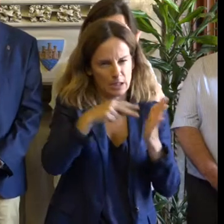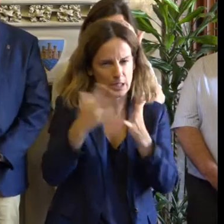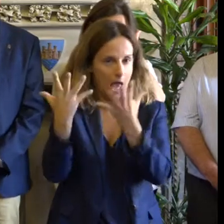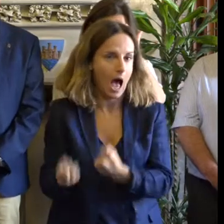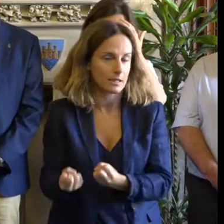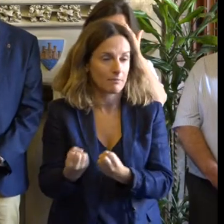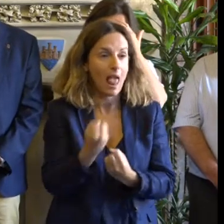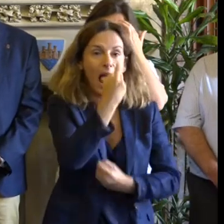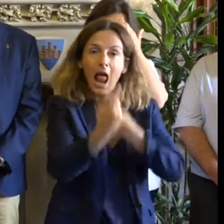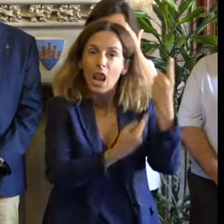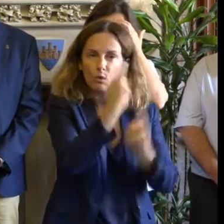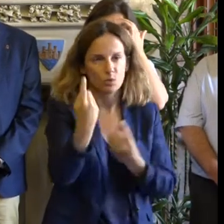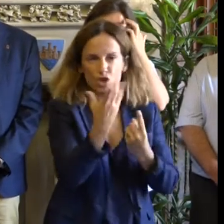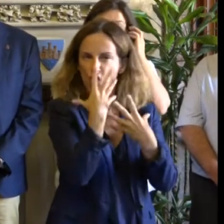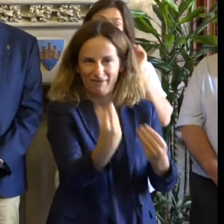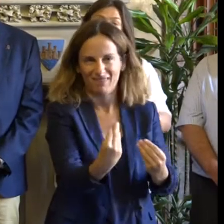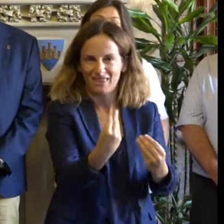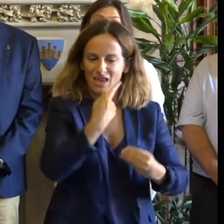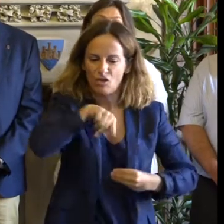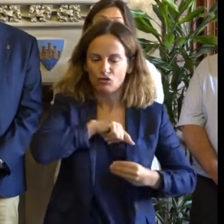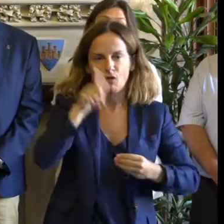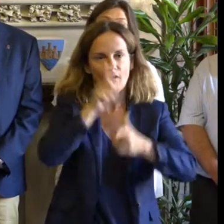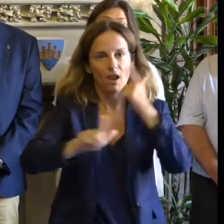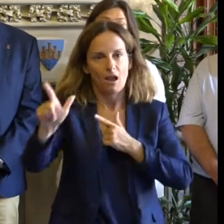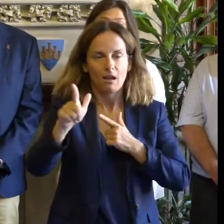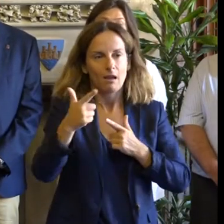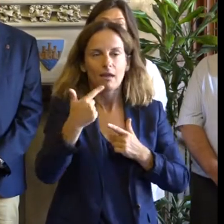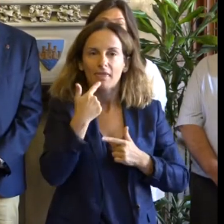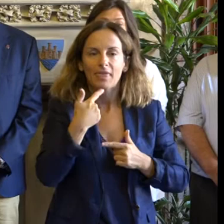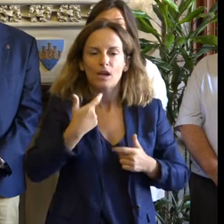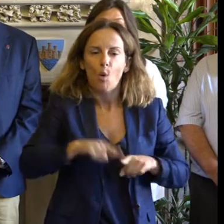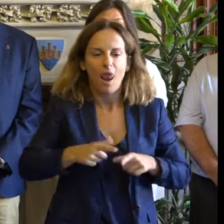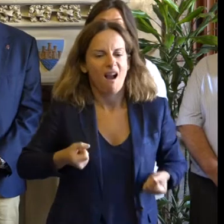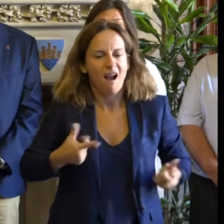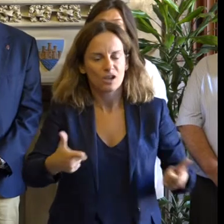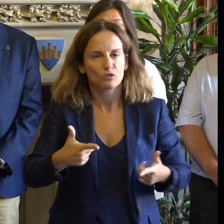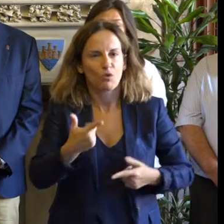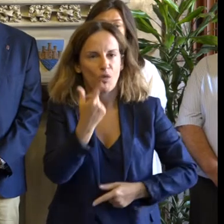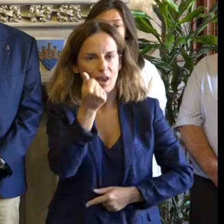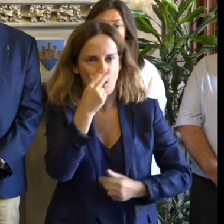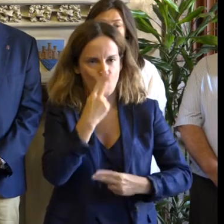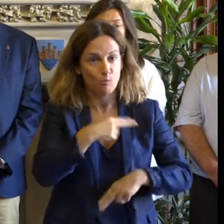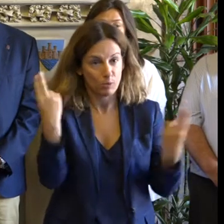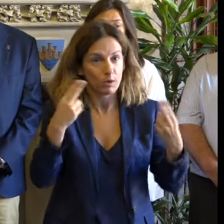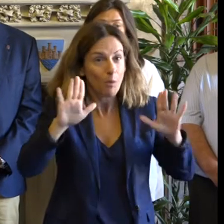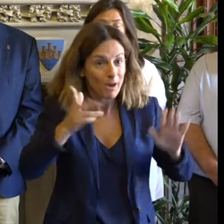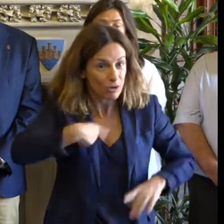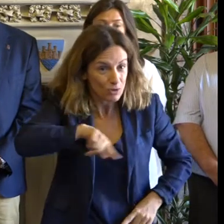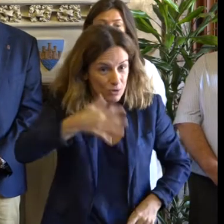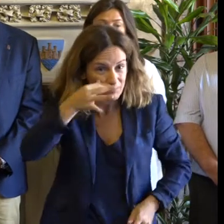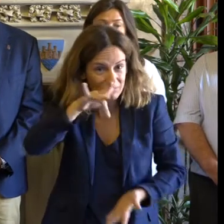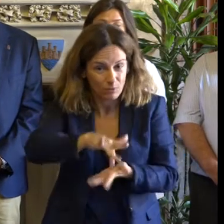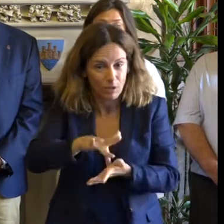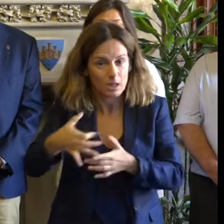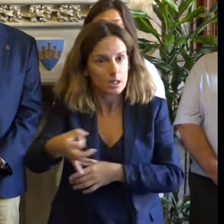van entendre el desplaçament i van insinuar una aturada de fons públics. Pels que vàrem estar allà, va ser la confirmació d'una decisió